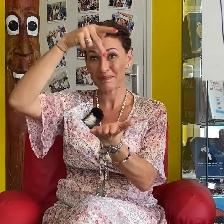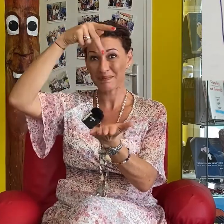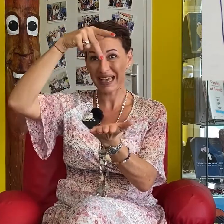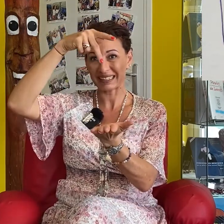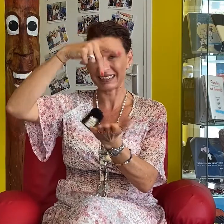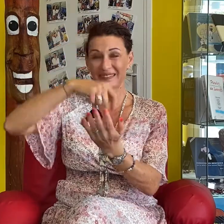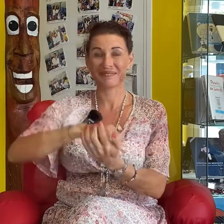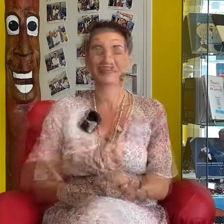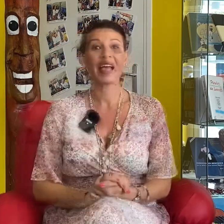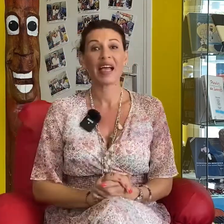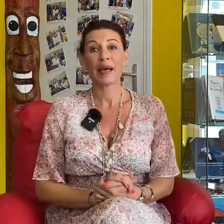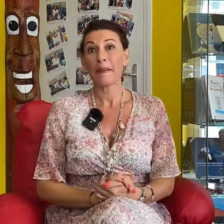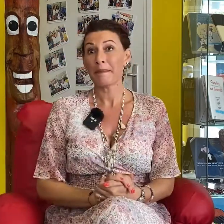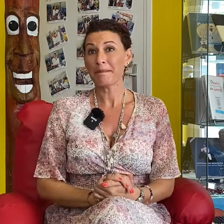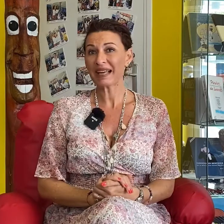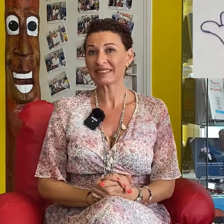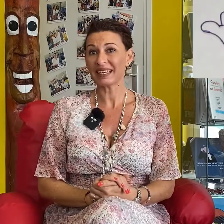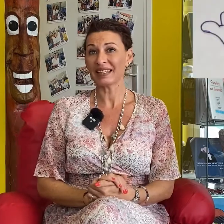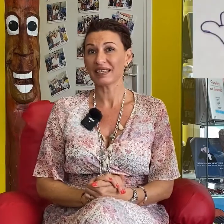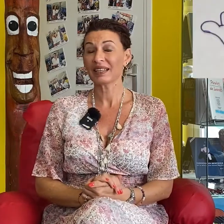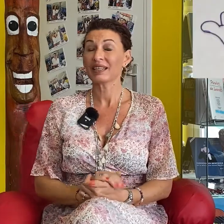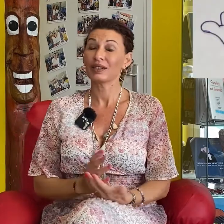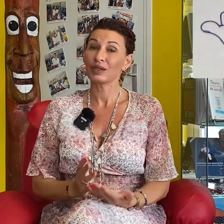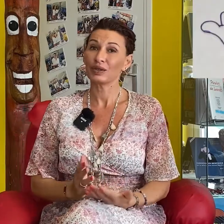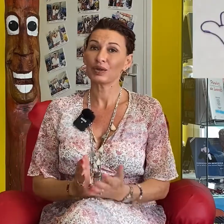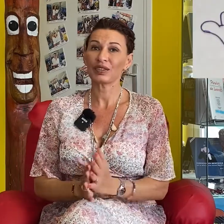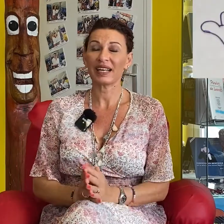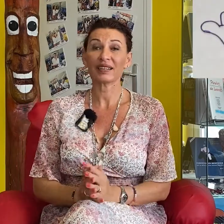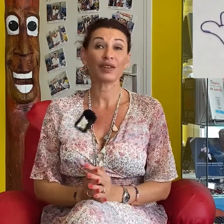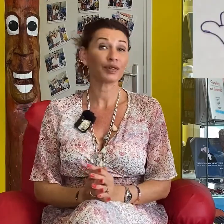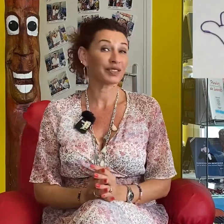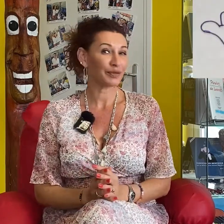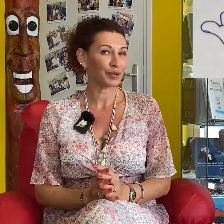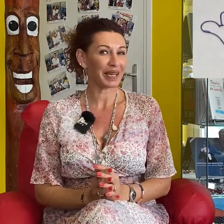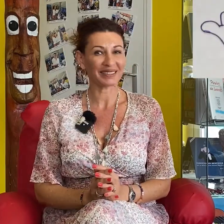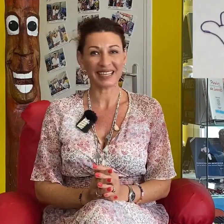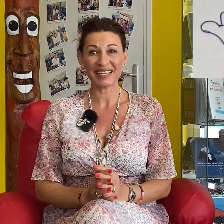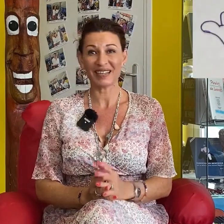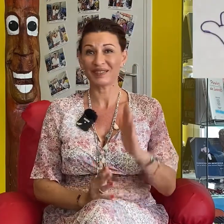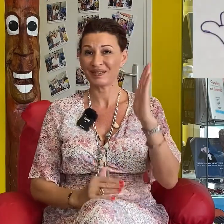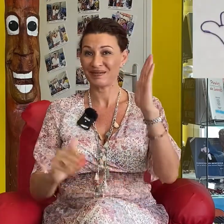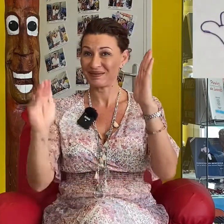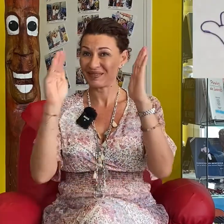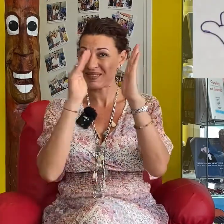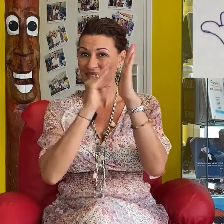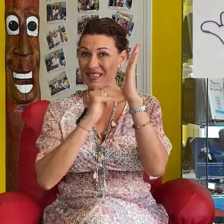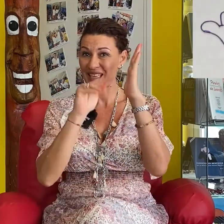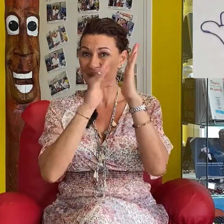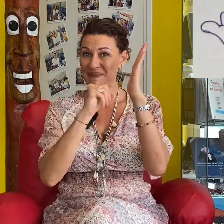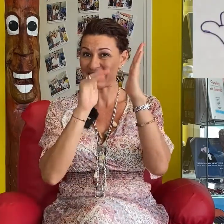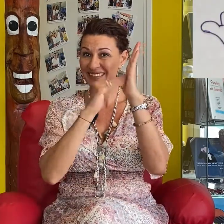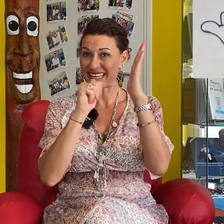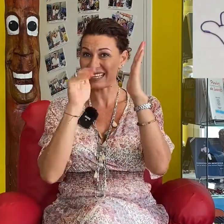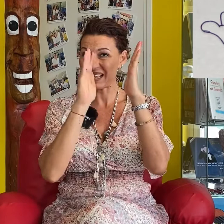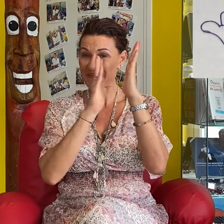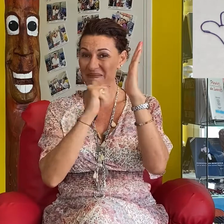Paris. Marseille. Donc, c'est la référence savon de Marseille. Marseille,